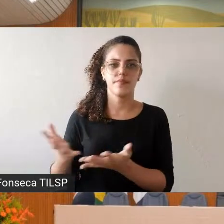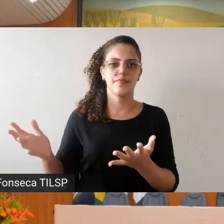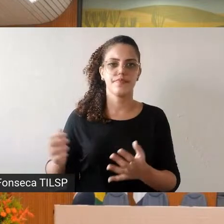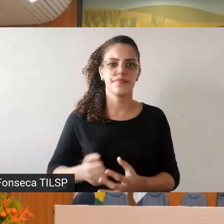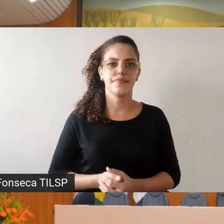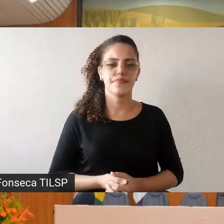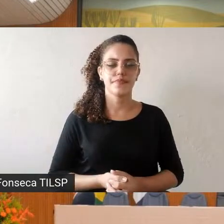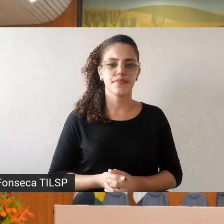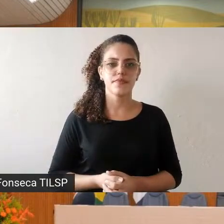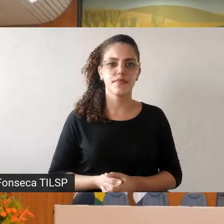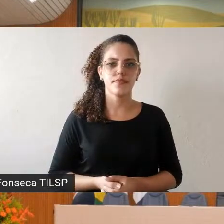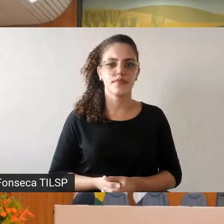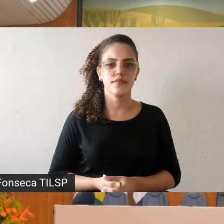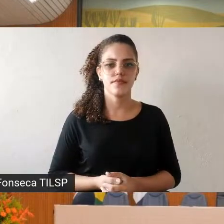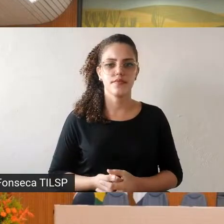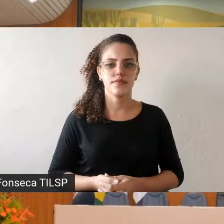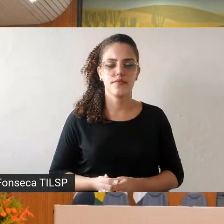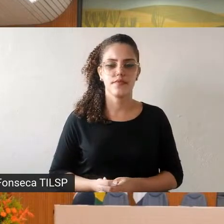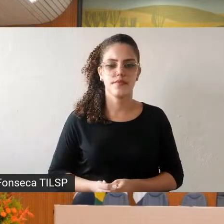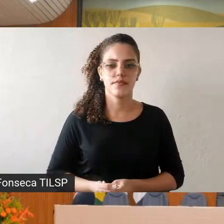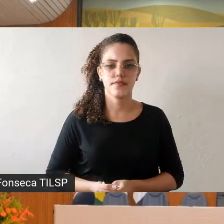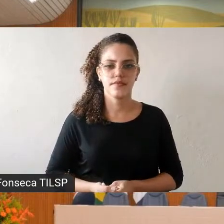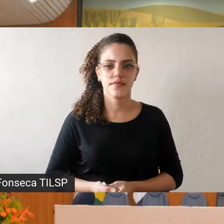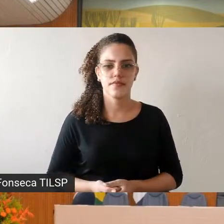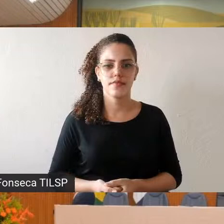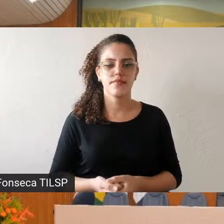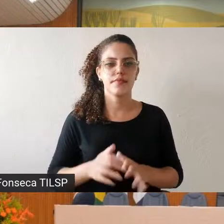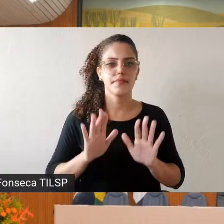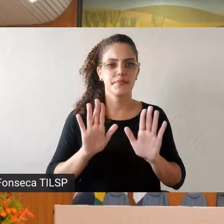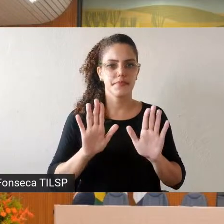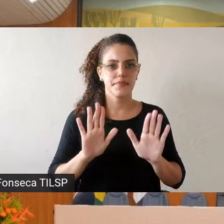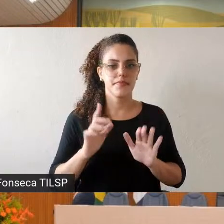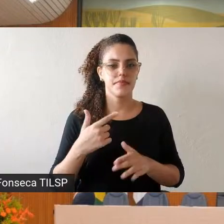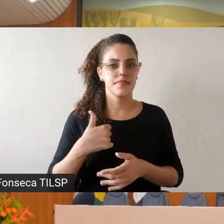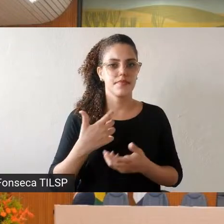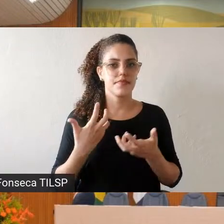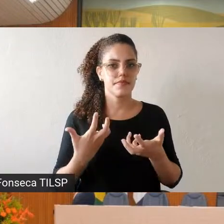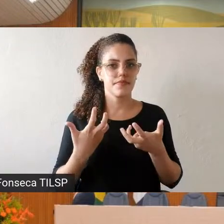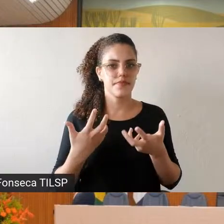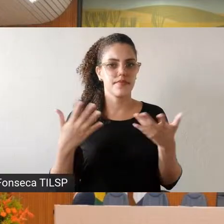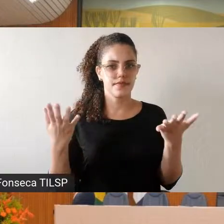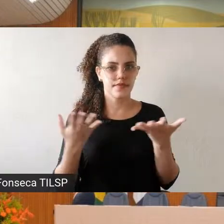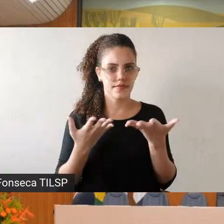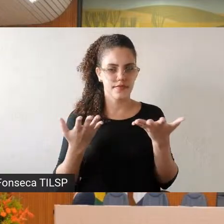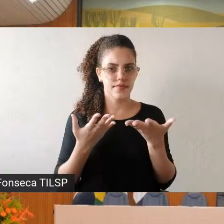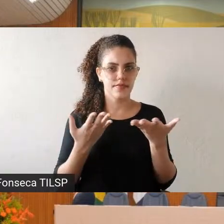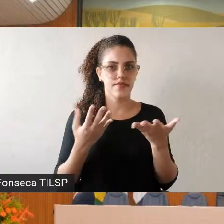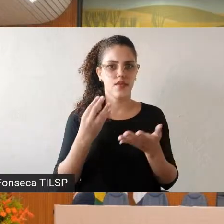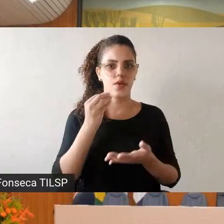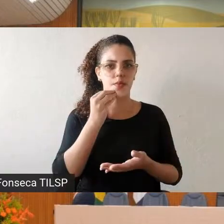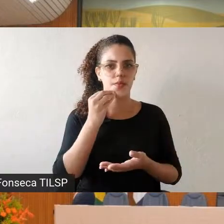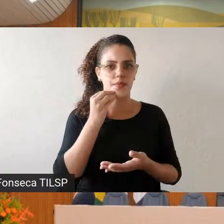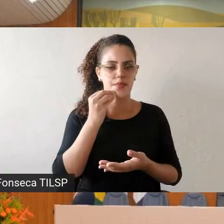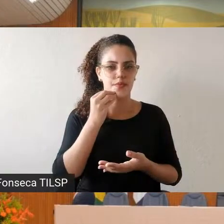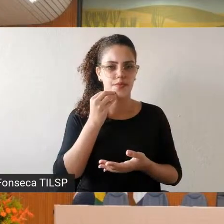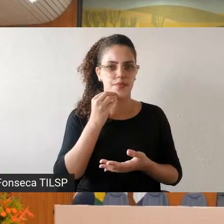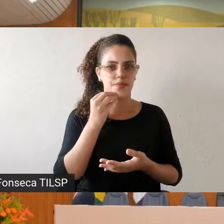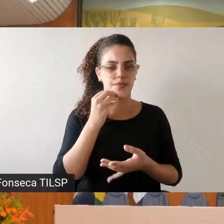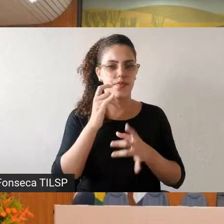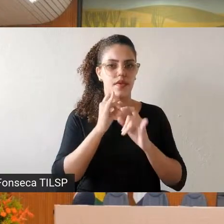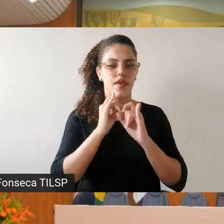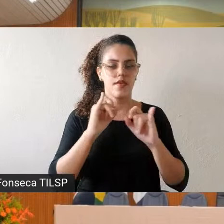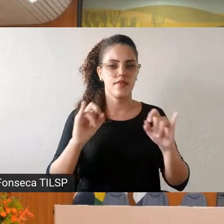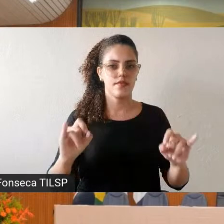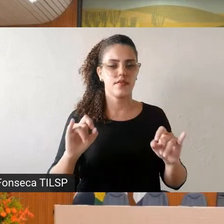para que vocês possam concorrer. Mas eu gostaria, na oportunidade, de dizer a vocês que a